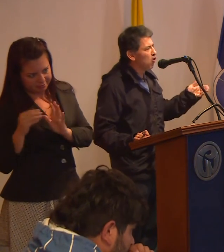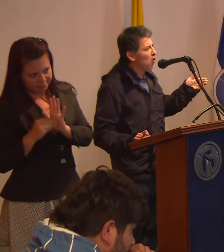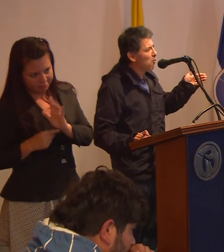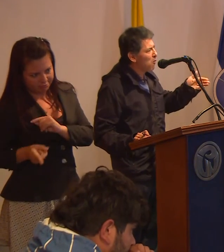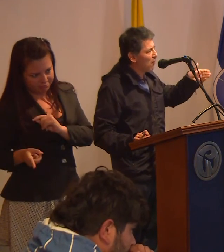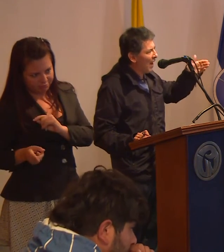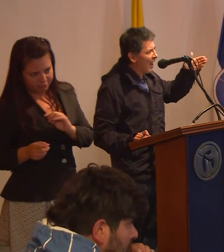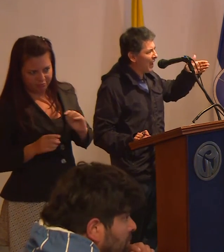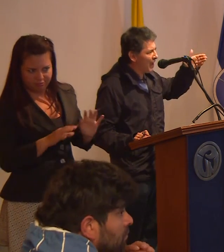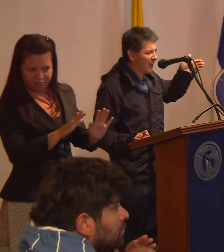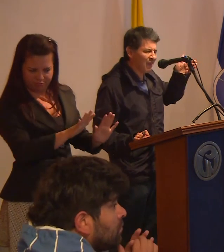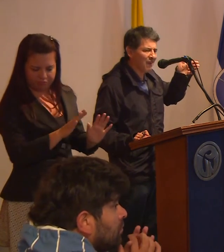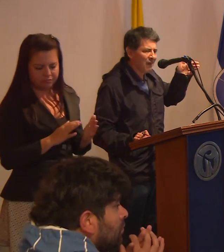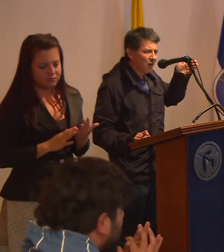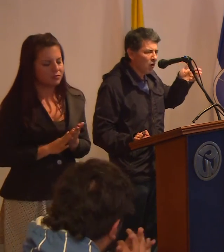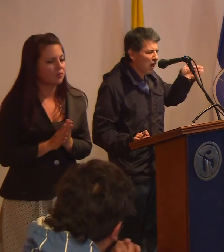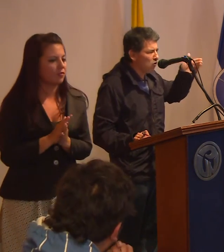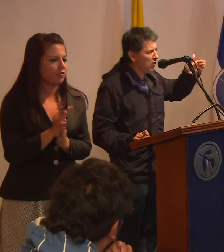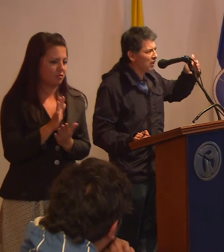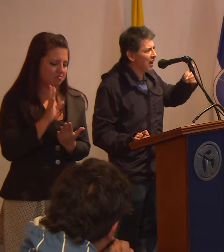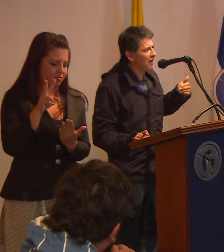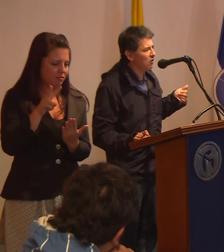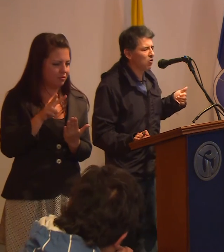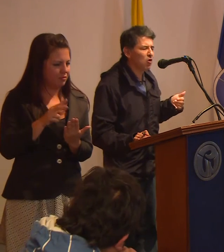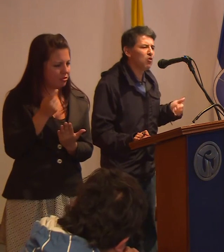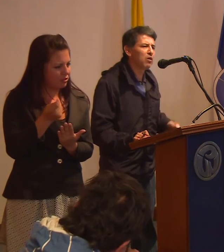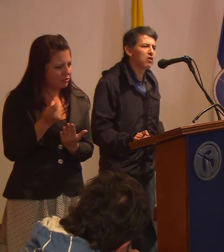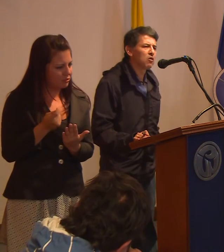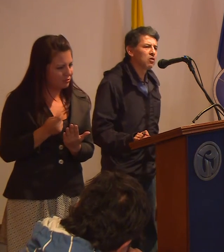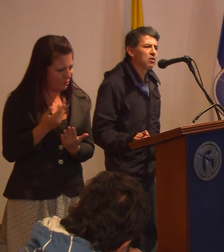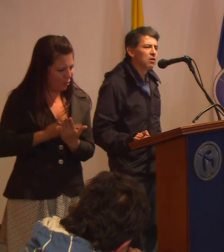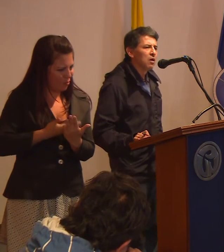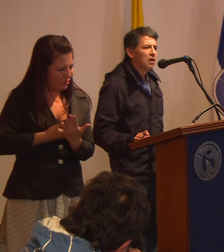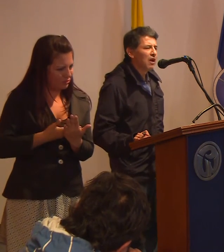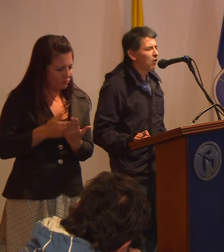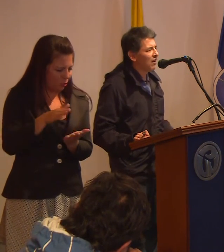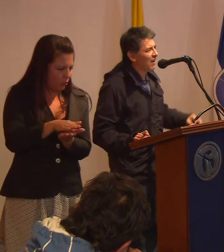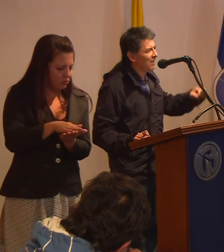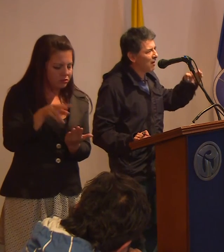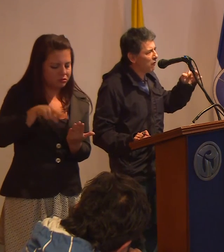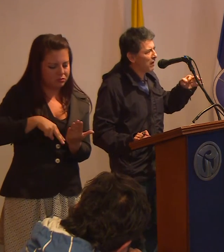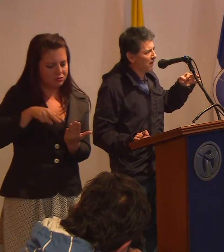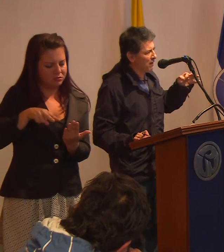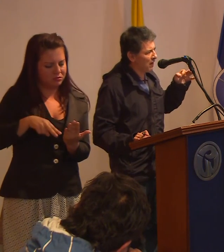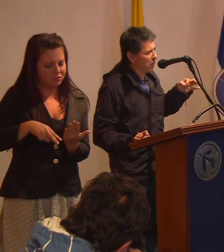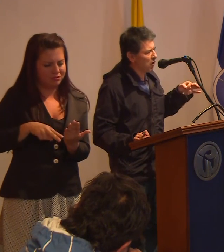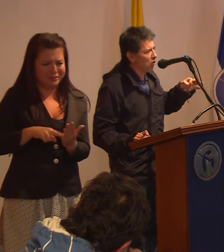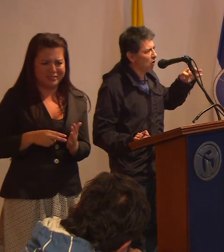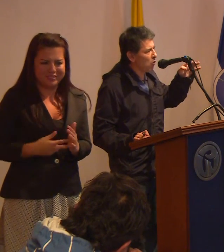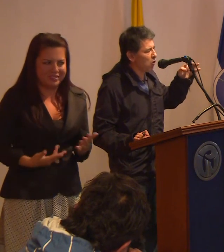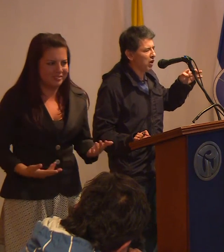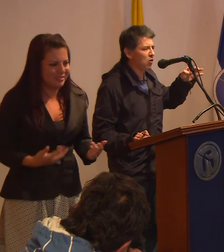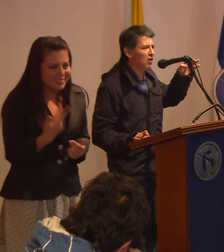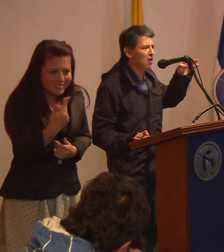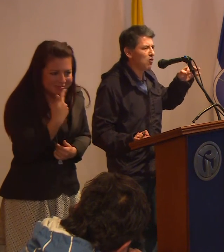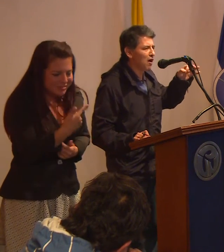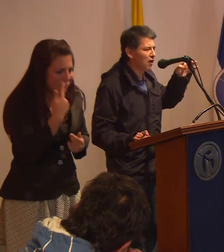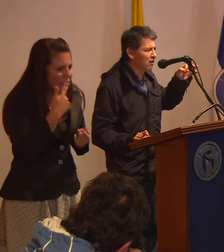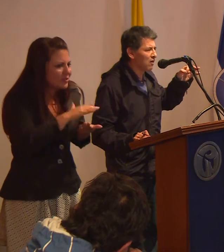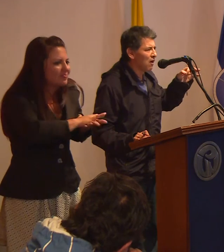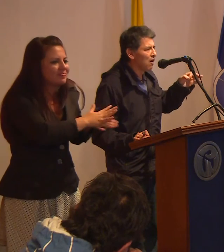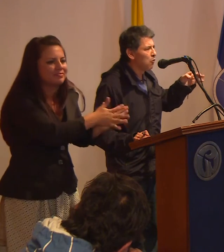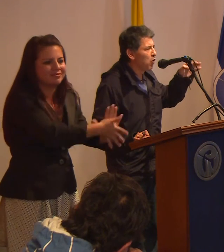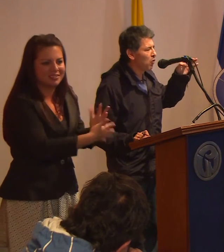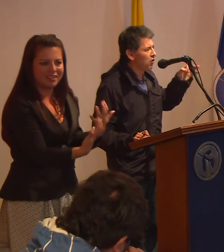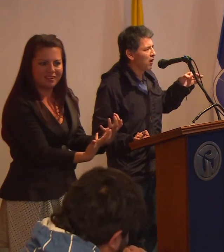Pero cuando uno lee con algún detalle estos documentos, encuentra que es el fin, repito, de lo poquito que alguna